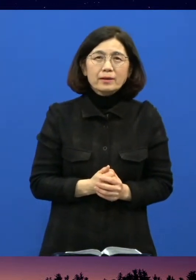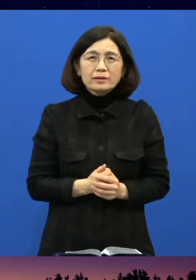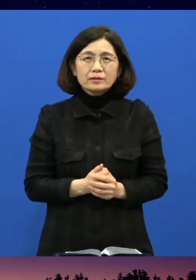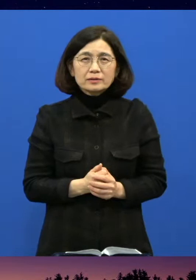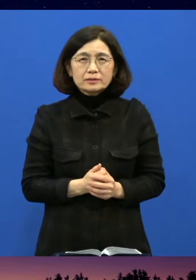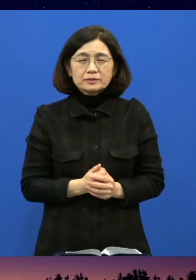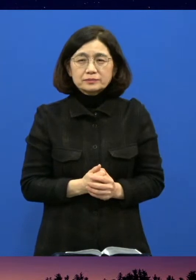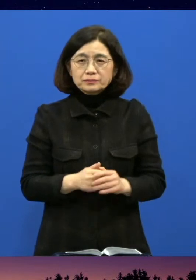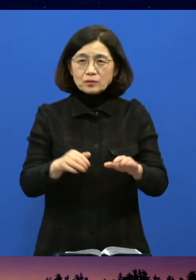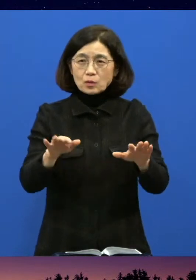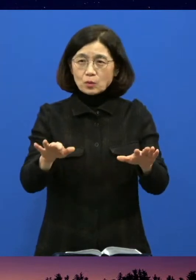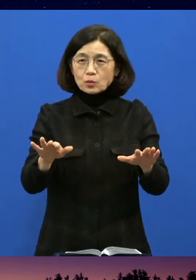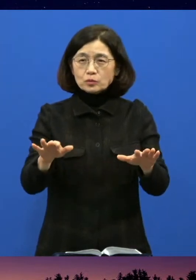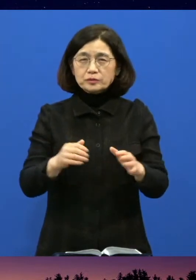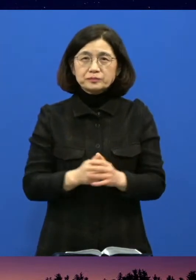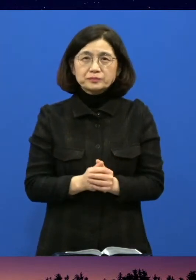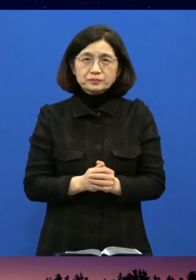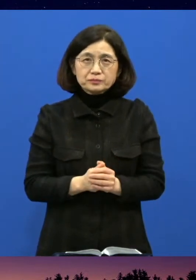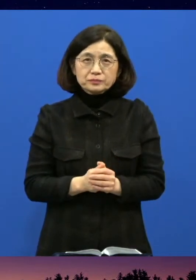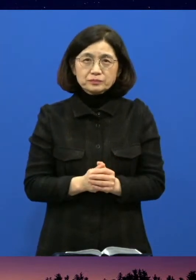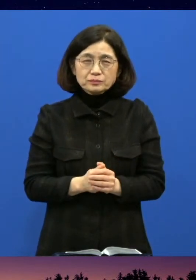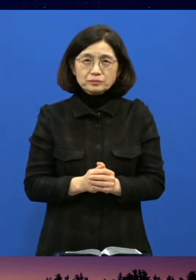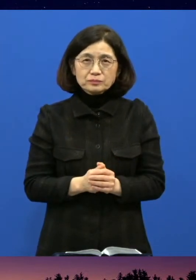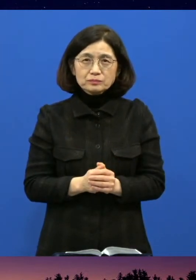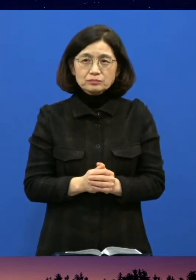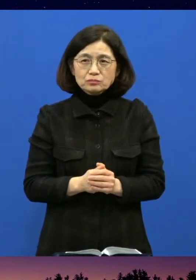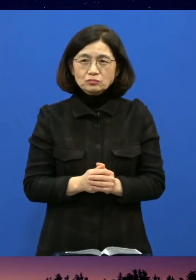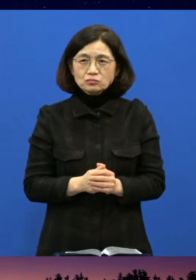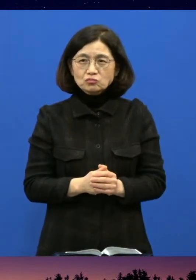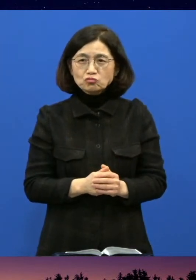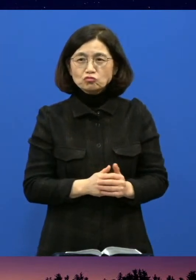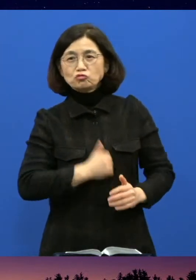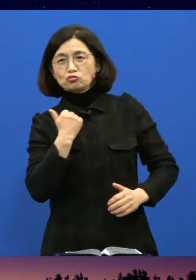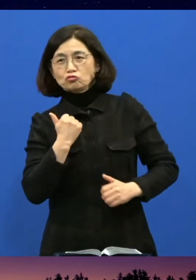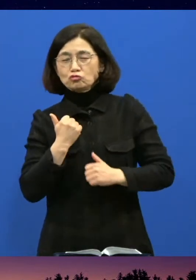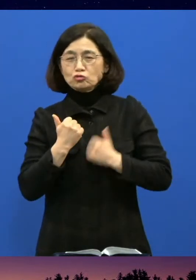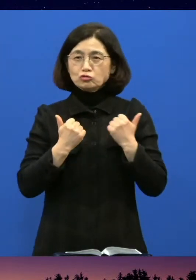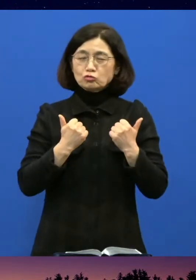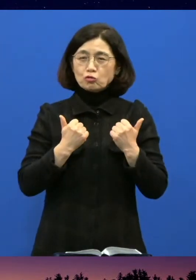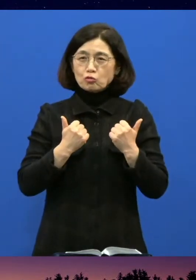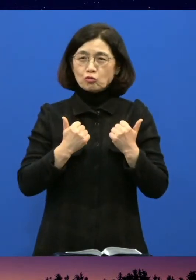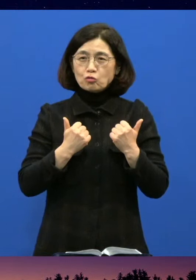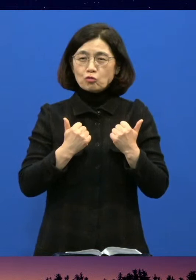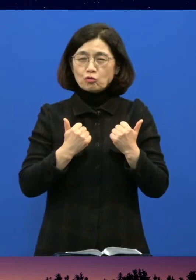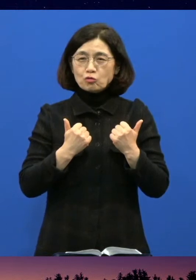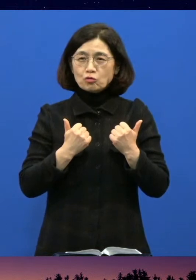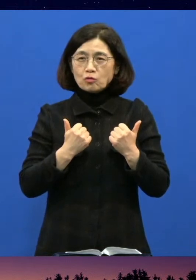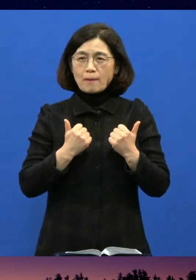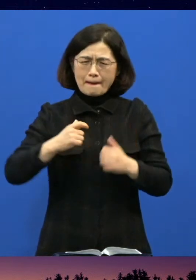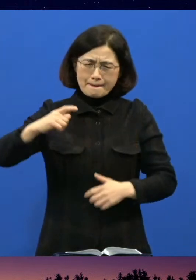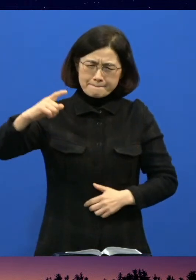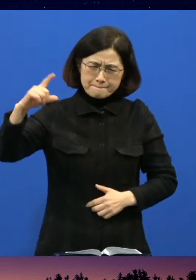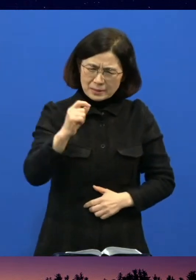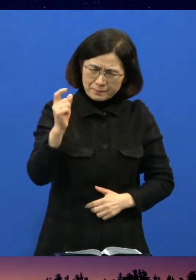여러분, 오늘 우리가 이 충동적인 문화, 빨리 끝장을 내는 문화.